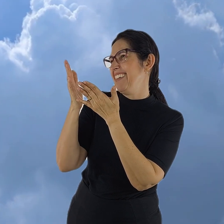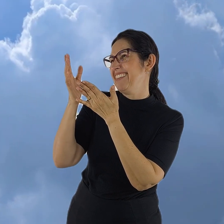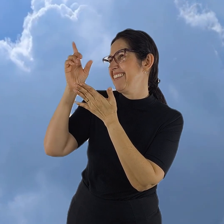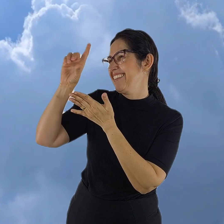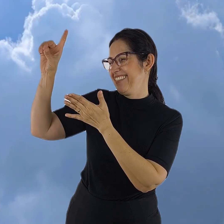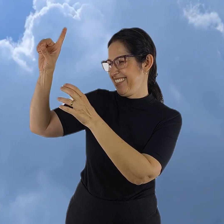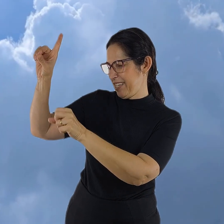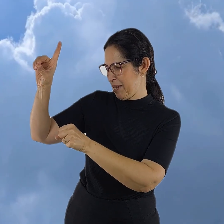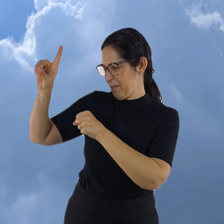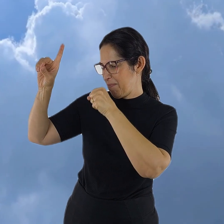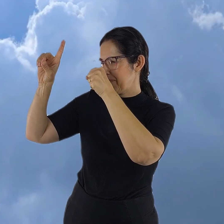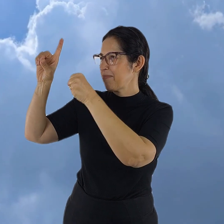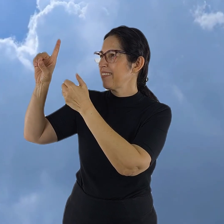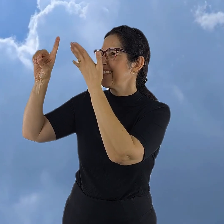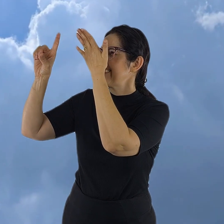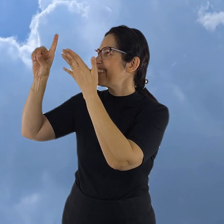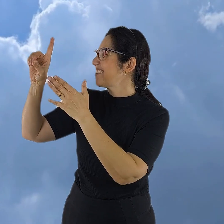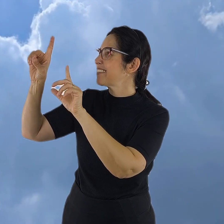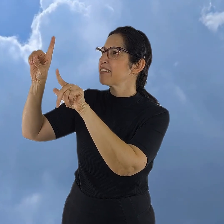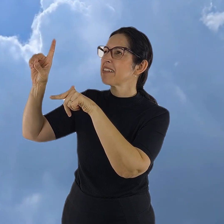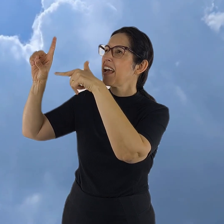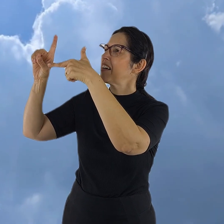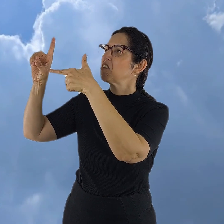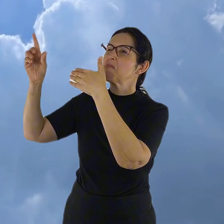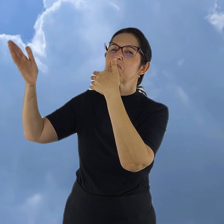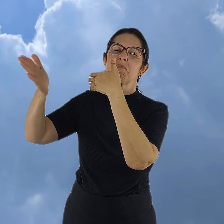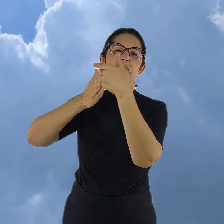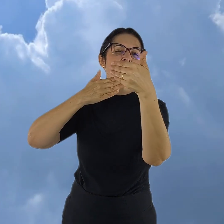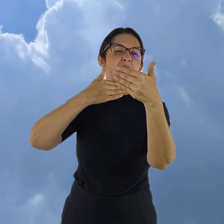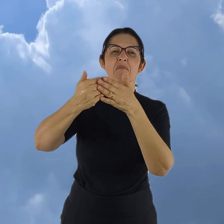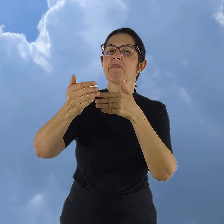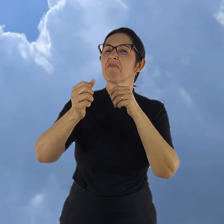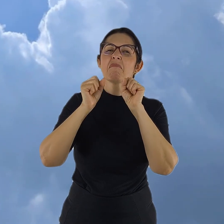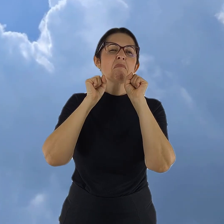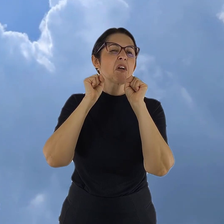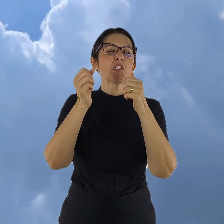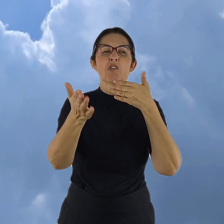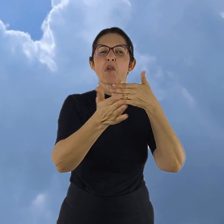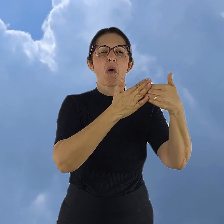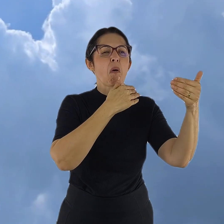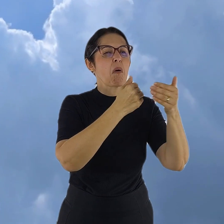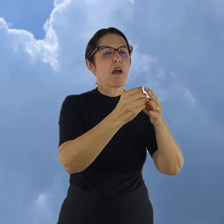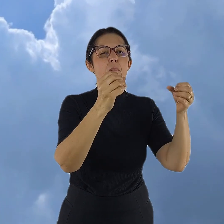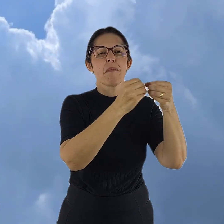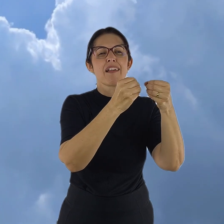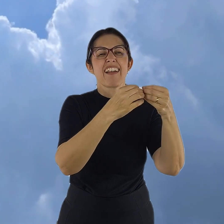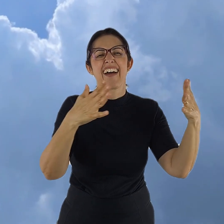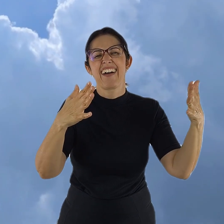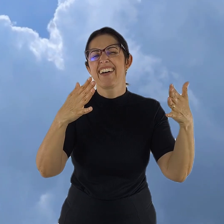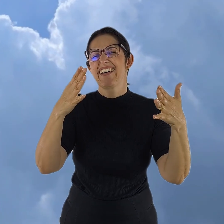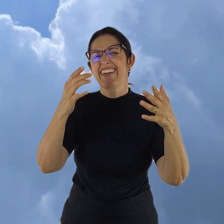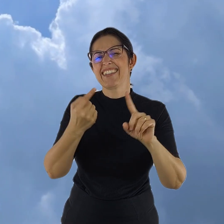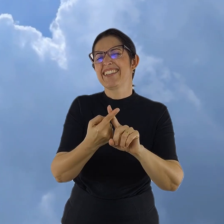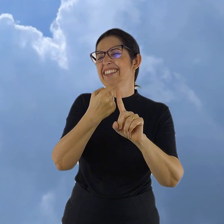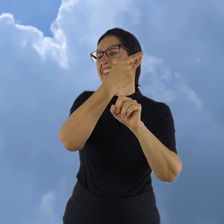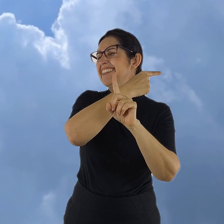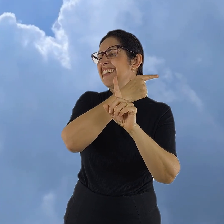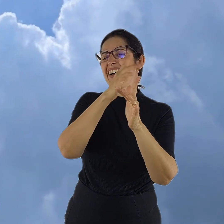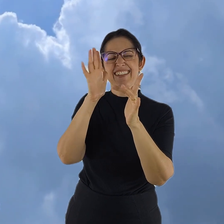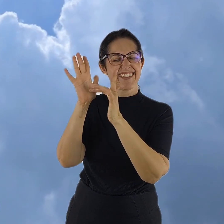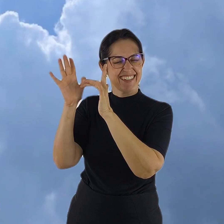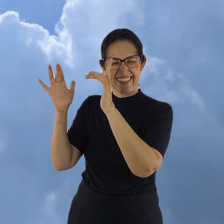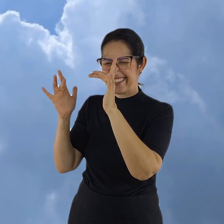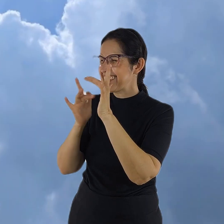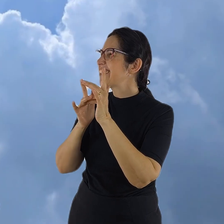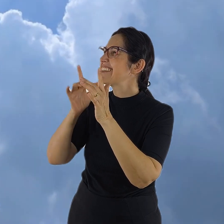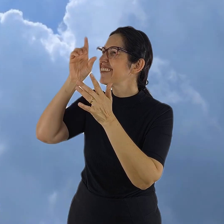Deus Todo-Poderoso. Não há limites para o nosso Deus. Ele abre o mar vermelho, tira a água da rocha, Ele ressuscita os